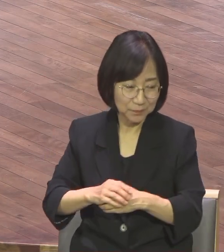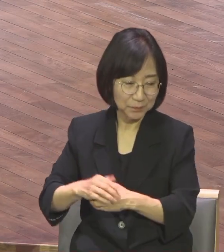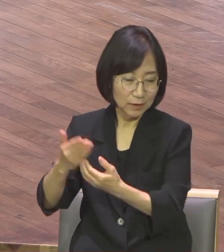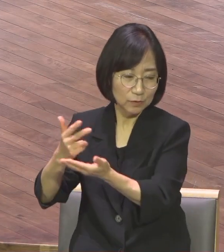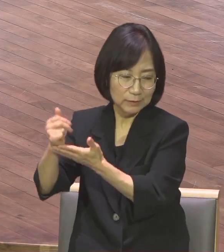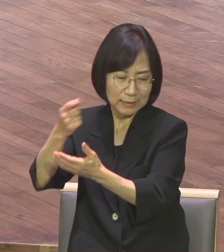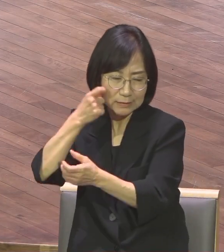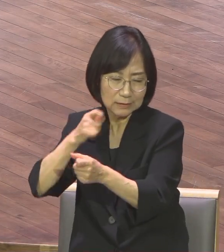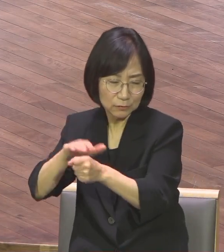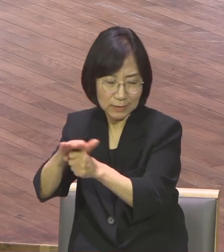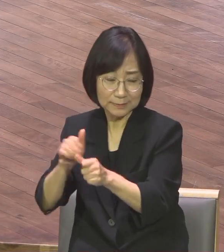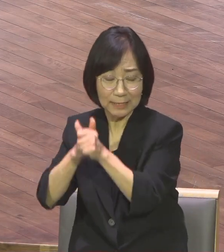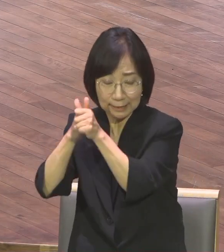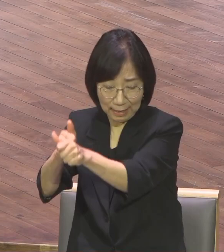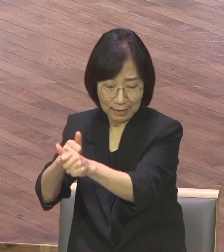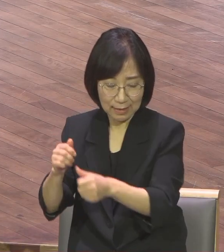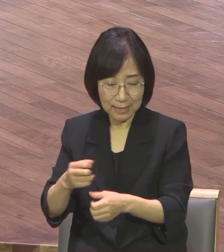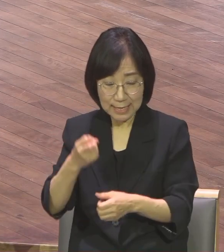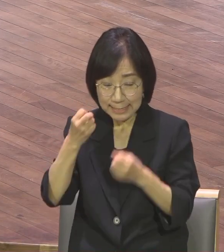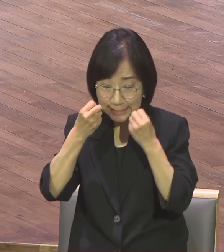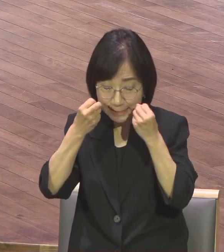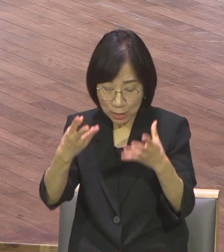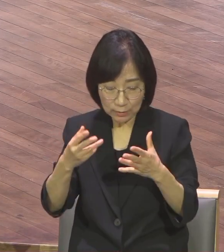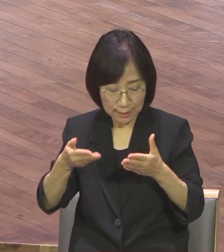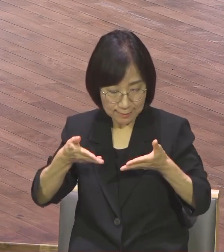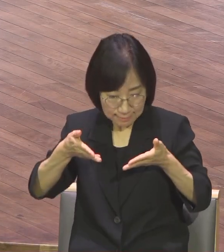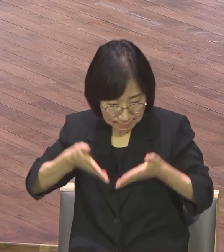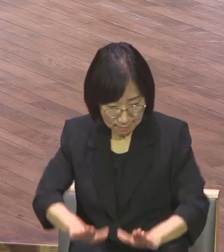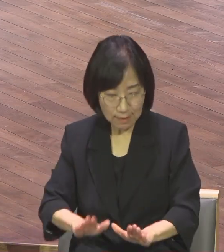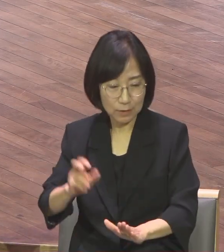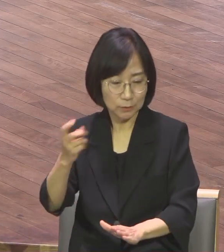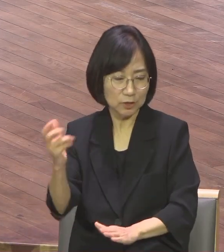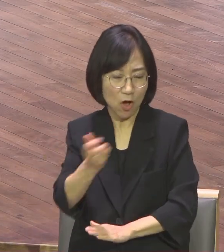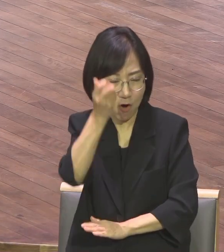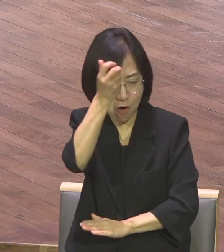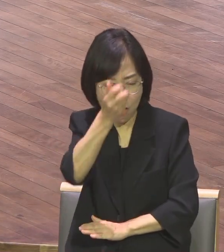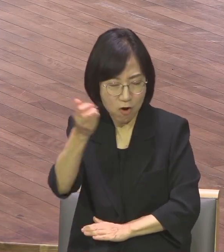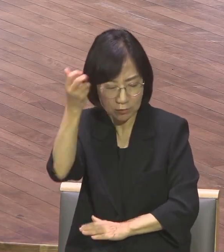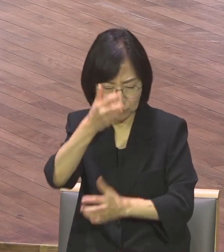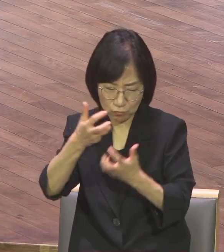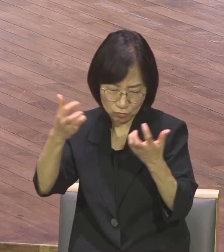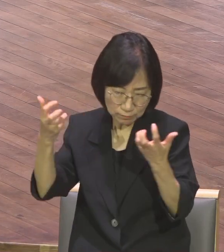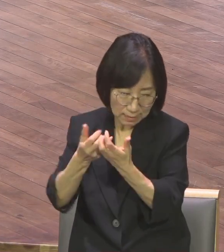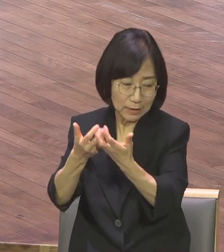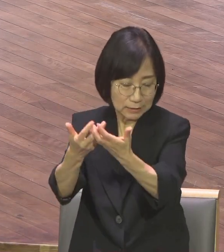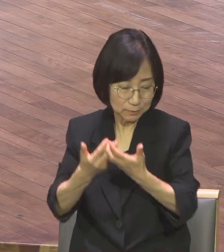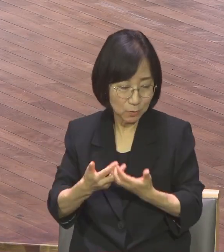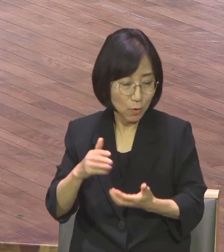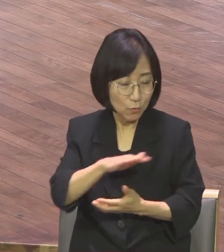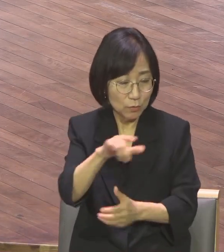따라 중생의 시슴과 성령의 새롭게 하심을 하셨나니 우리 구주 예수